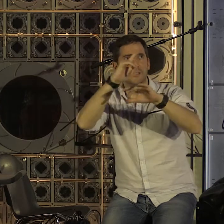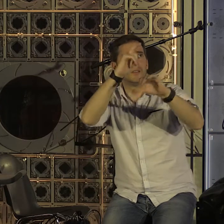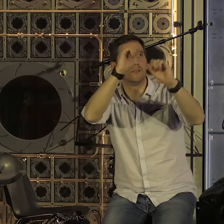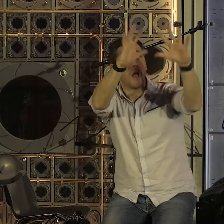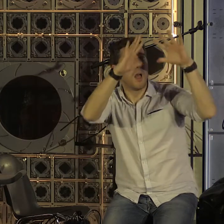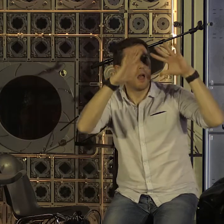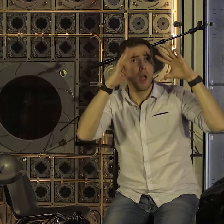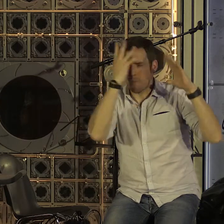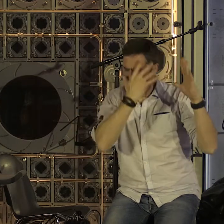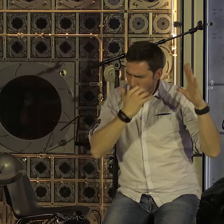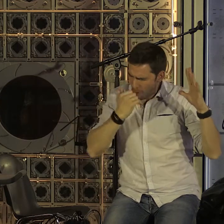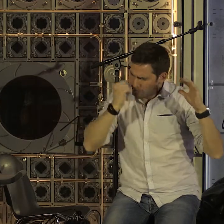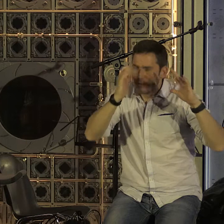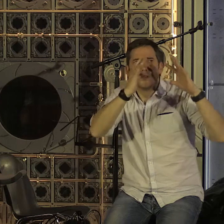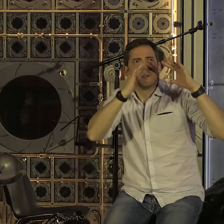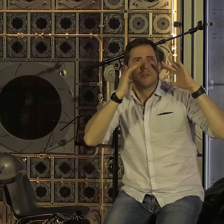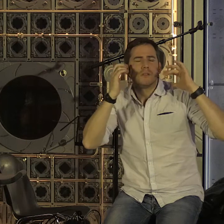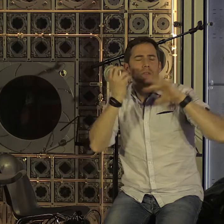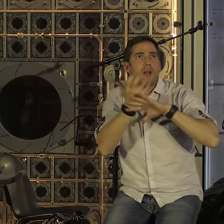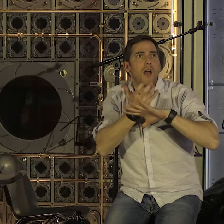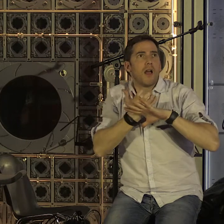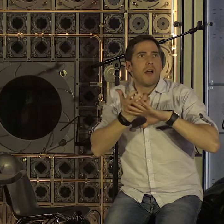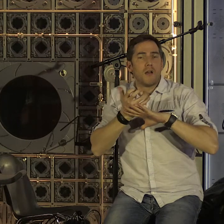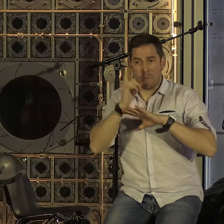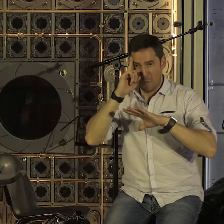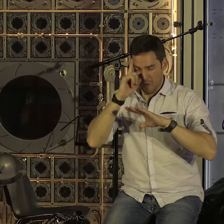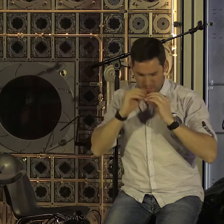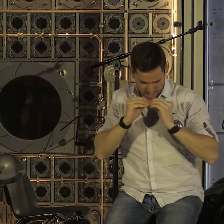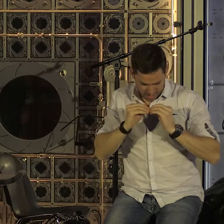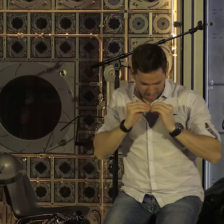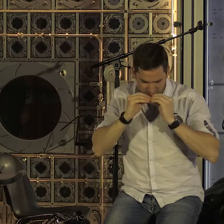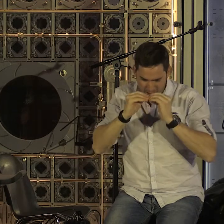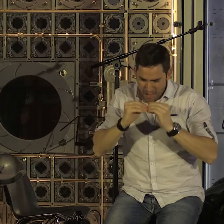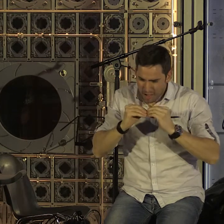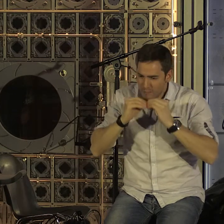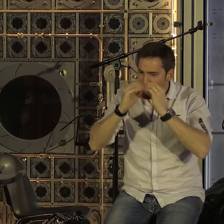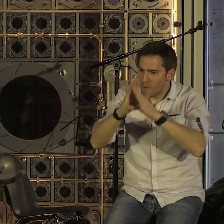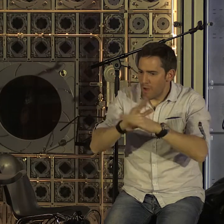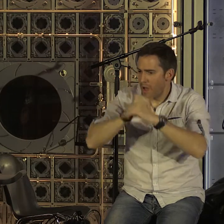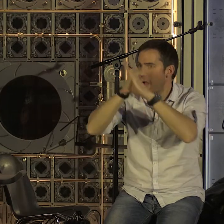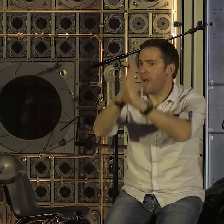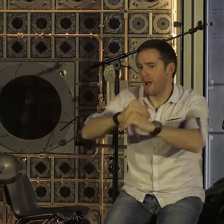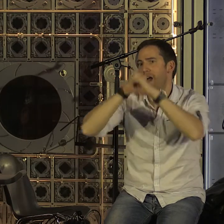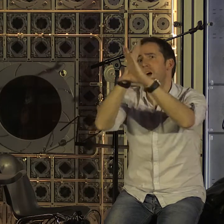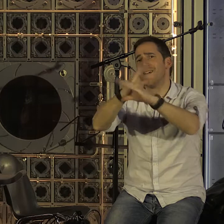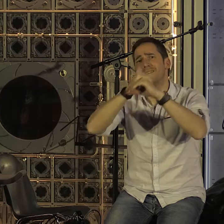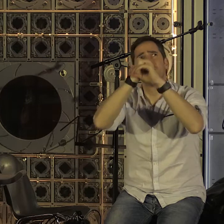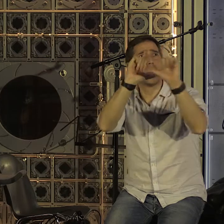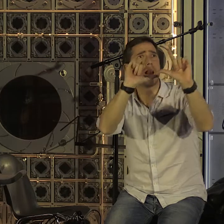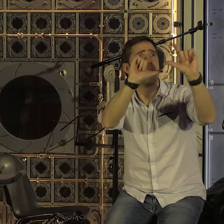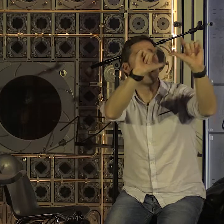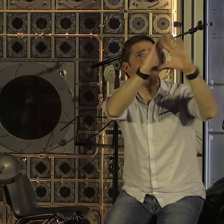peau car mon amour voyage vers tôt en amour s'attache à toi